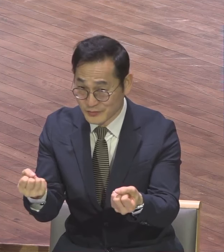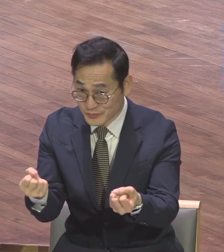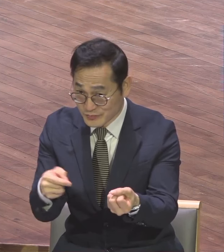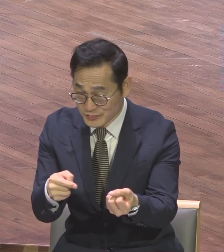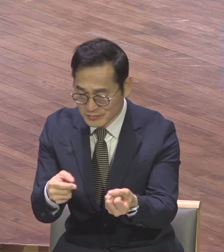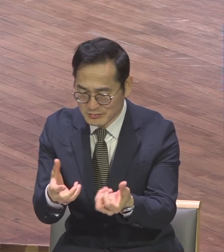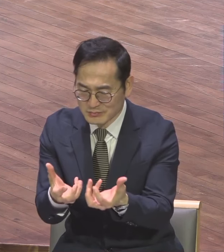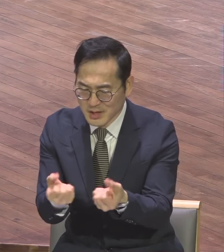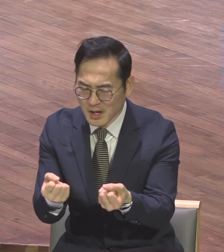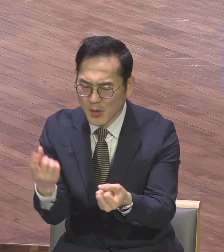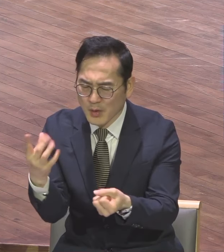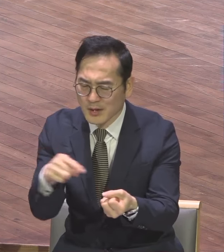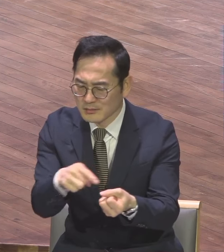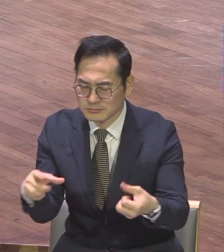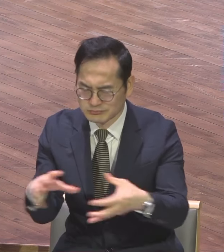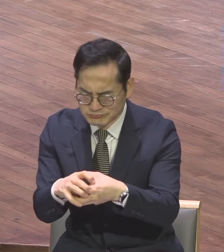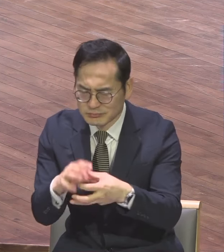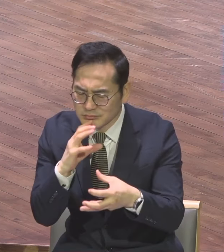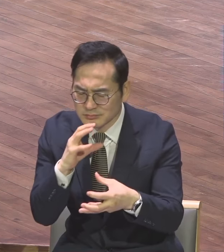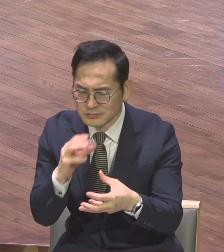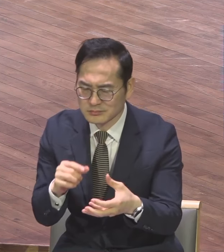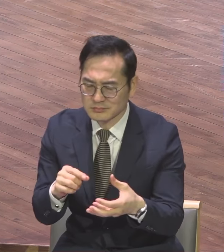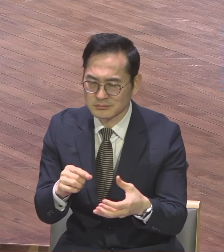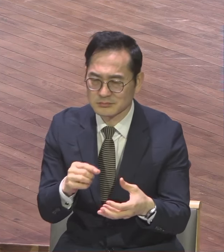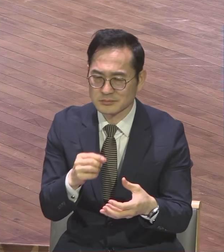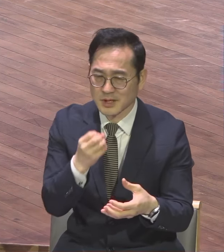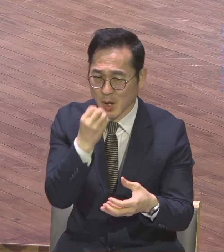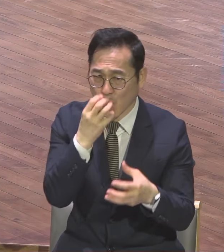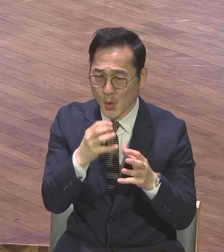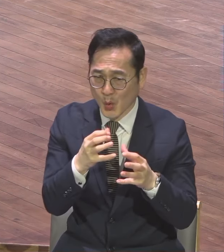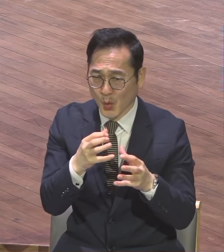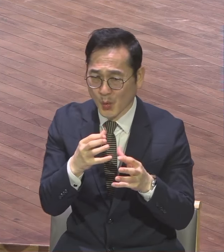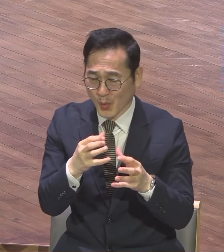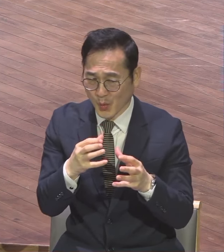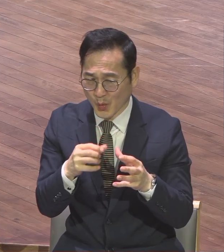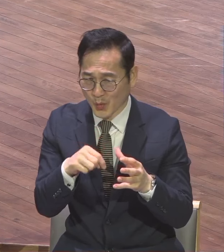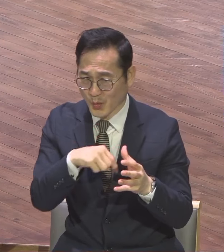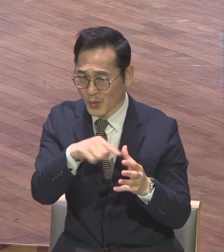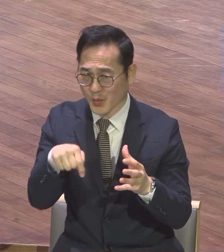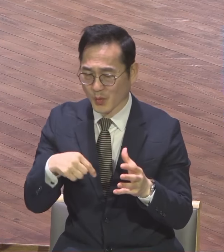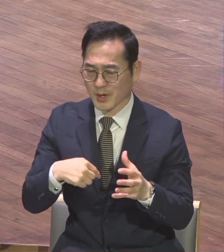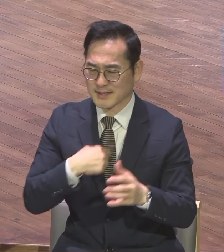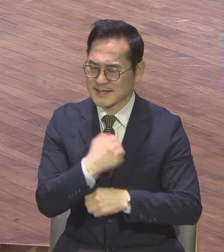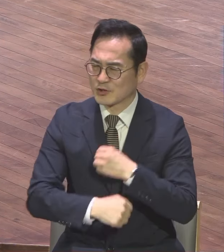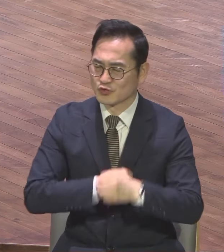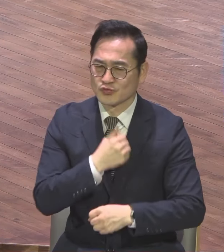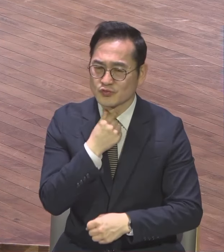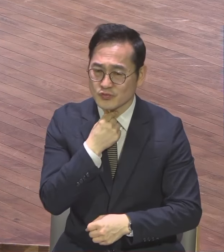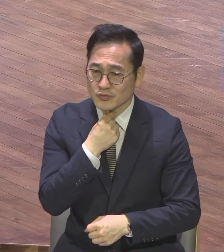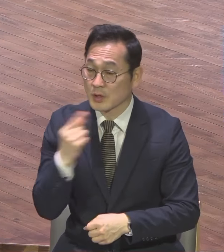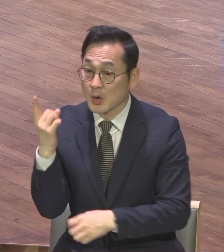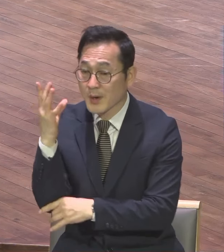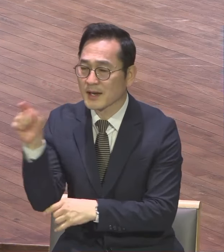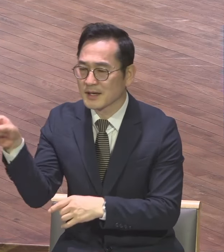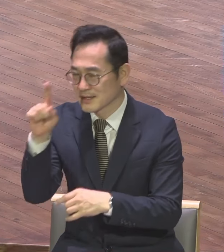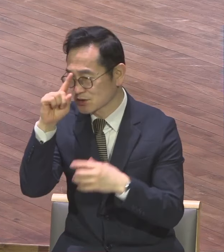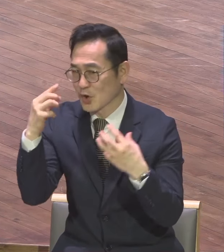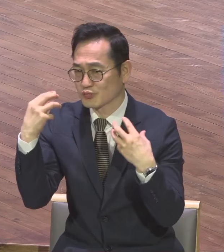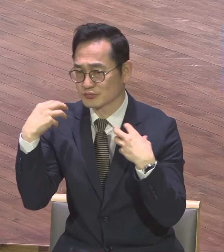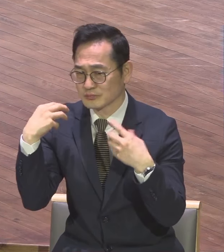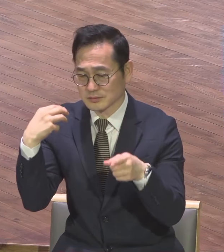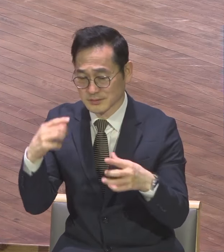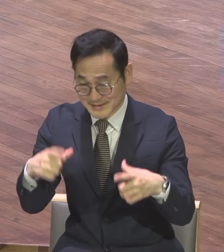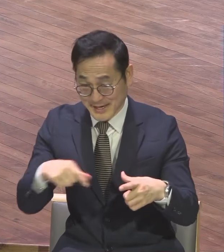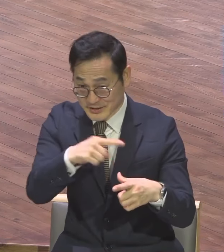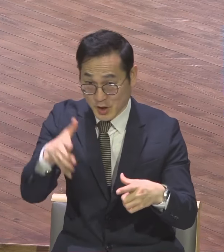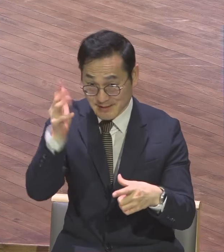대표가 총 그 제일 높은 사람이 행정장관이에요. 이 행정장관이 홍콩을